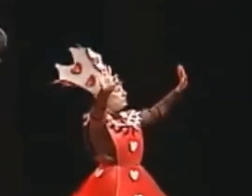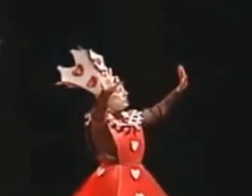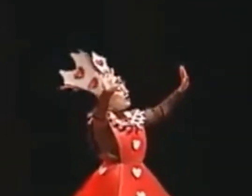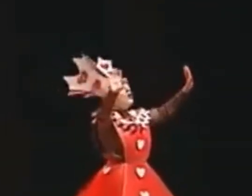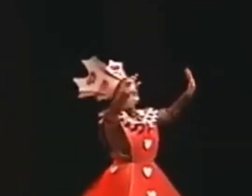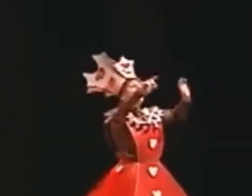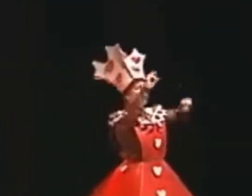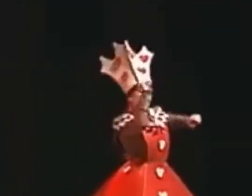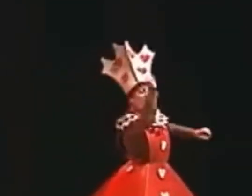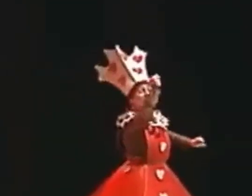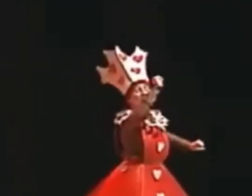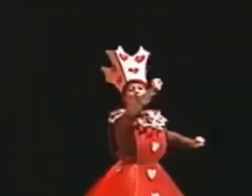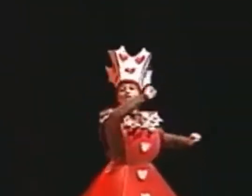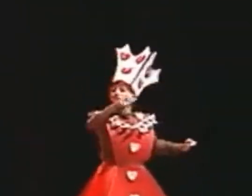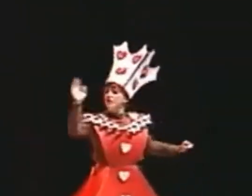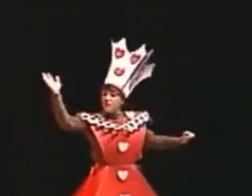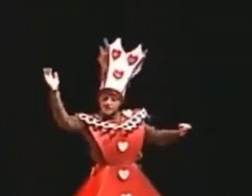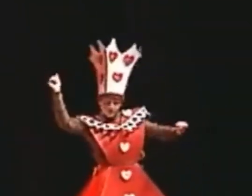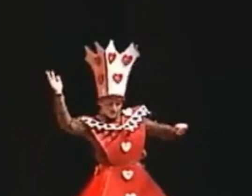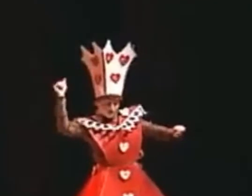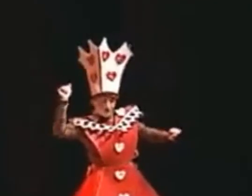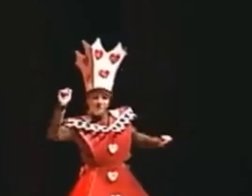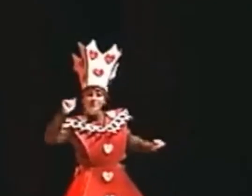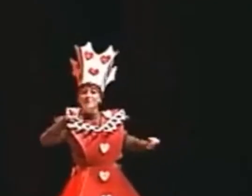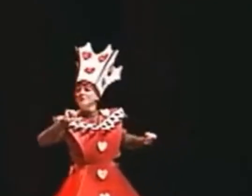não. Nada. Eu tenho uma melhor ideia ainda.